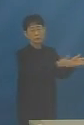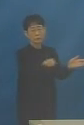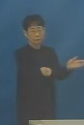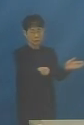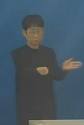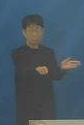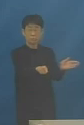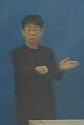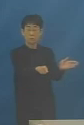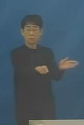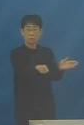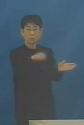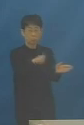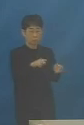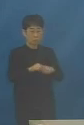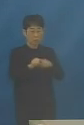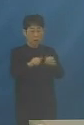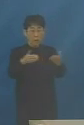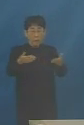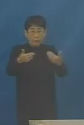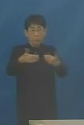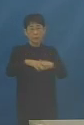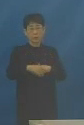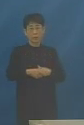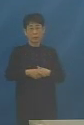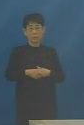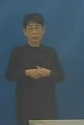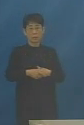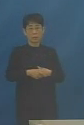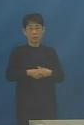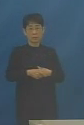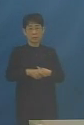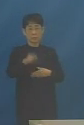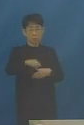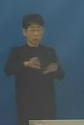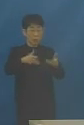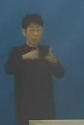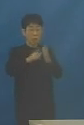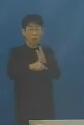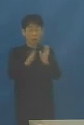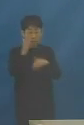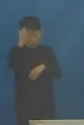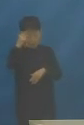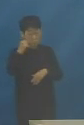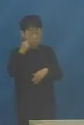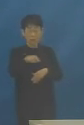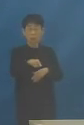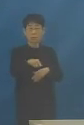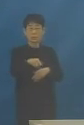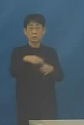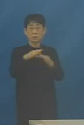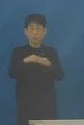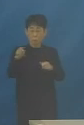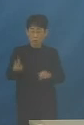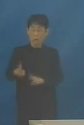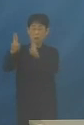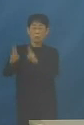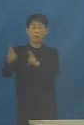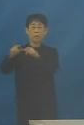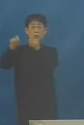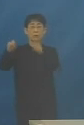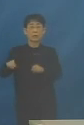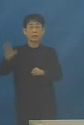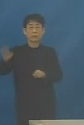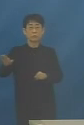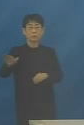いかないと9割ができないですですからあの実はの都会の問題でますよねあの9